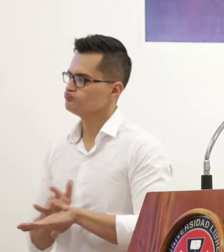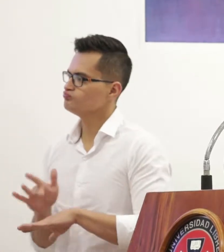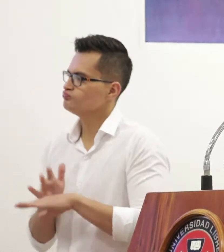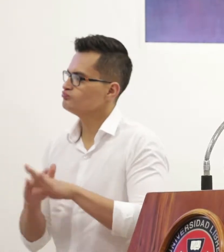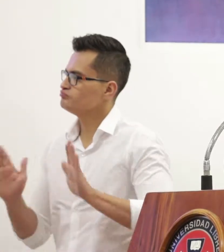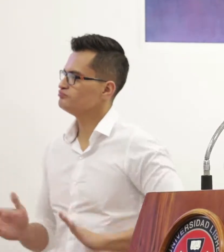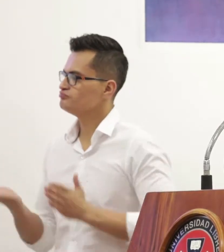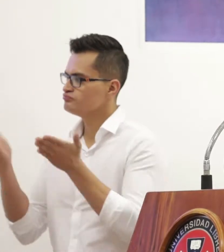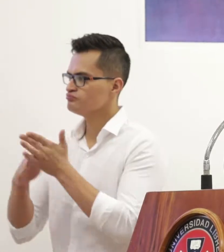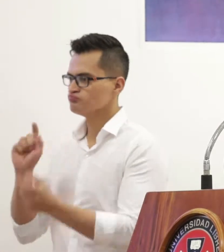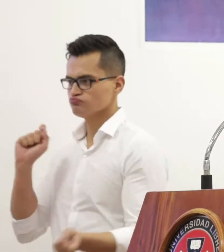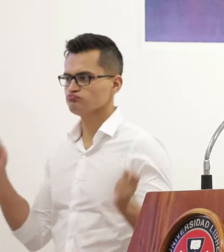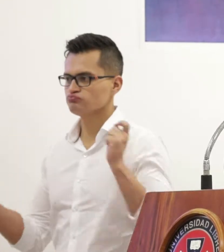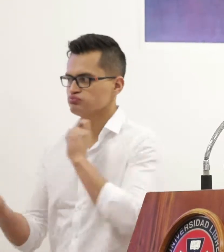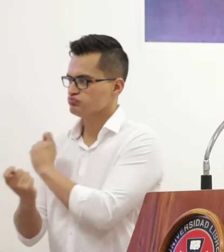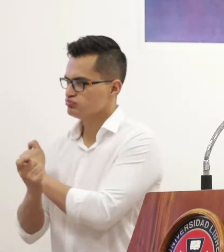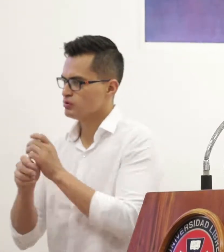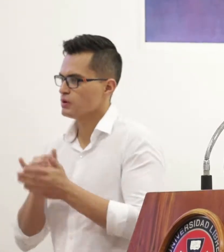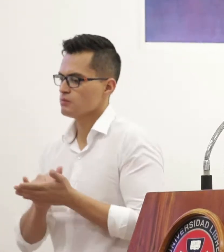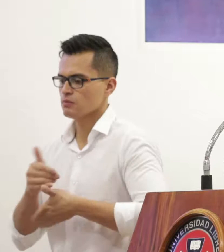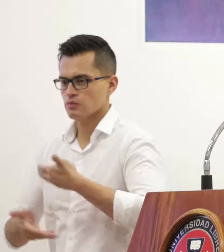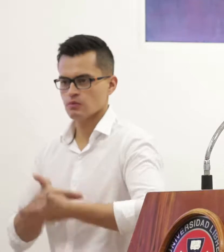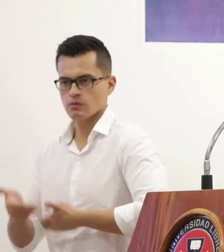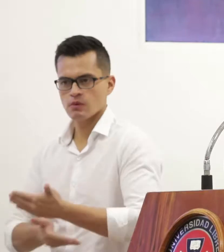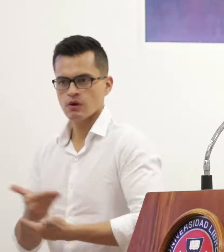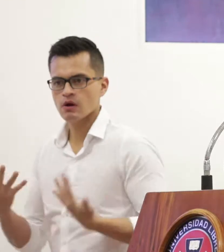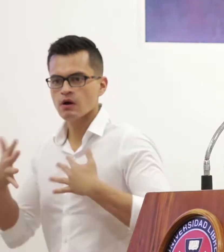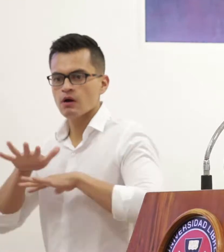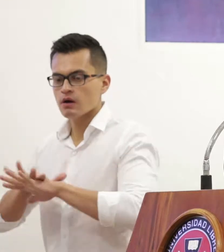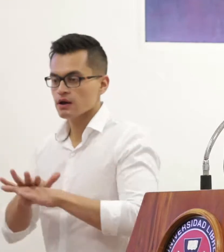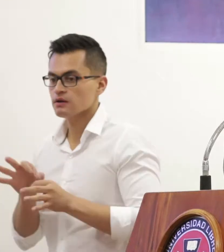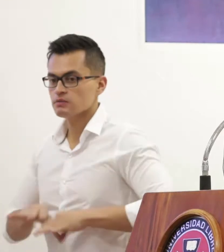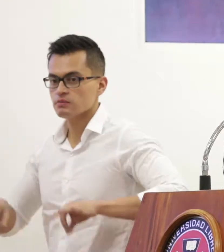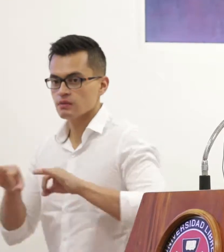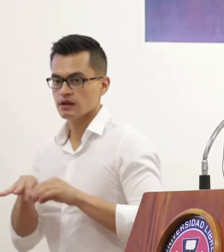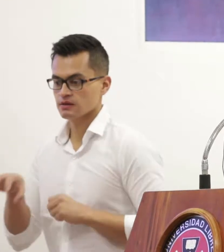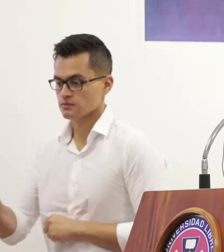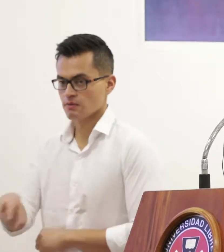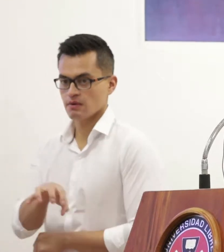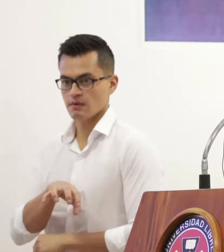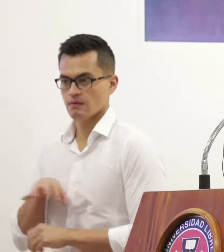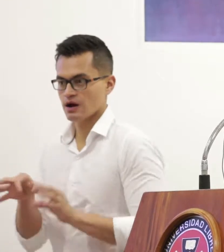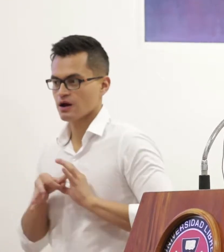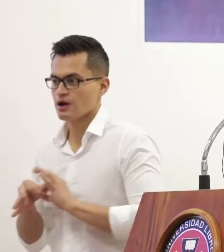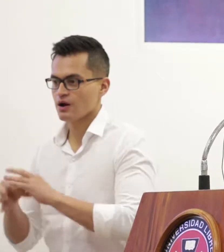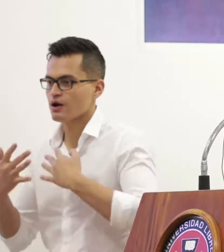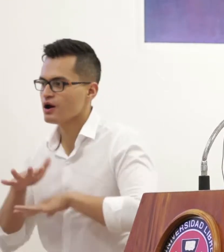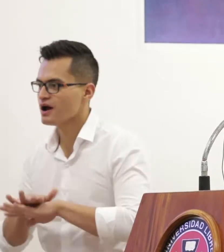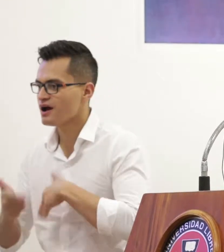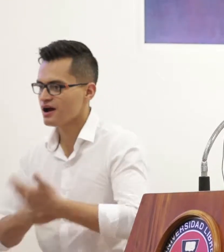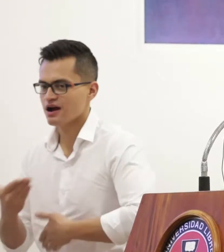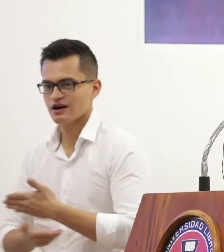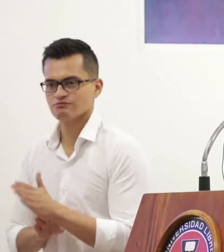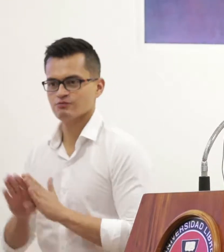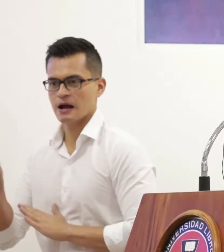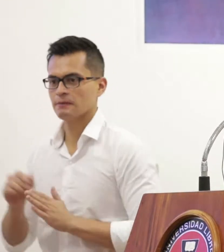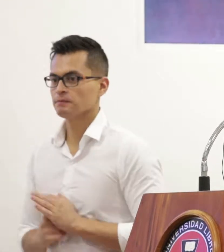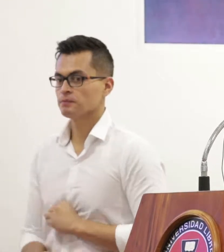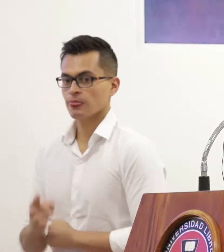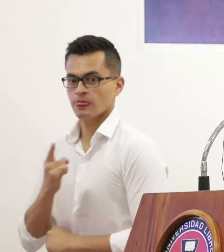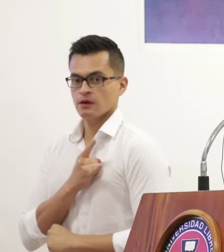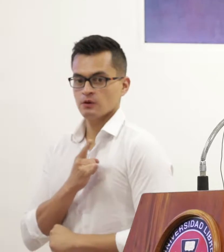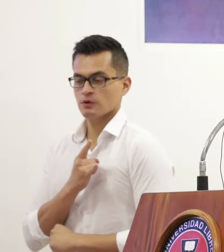reforma, esta consulta, estas redes que son fundamentales para dar este paso hacia adelante. Y la Universidad Libre en todas sus